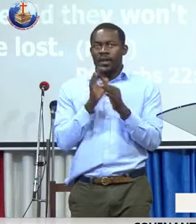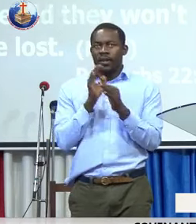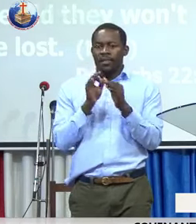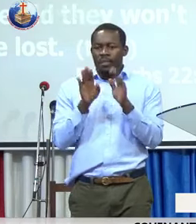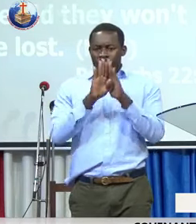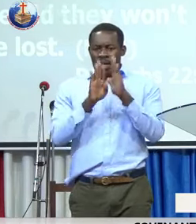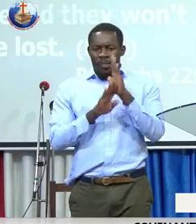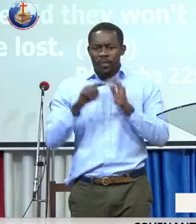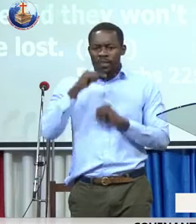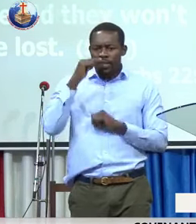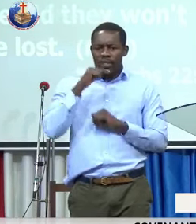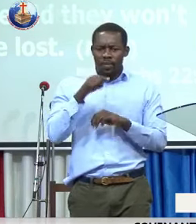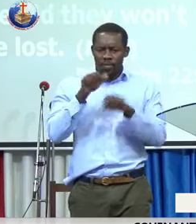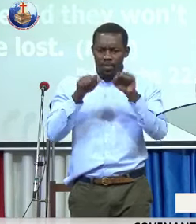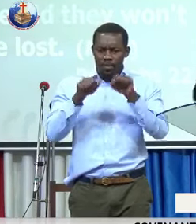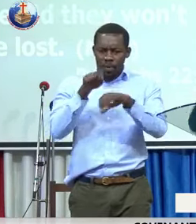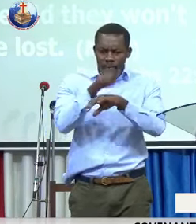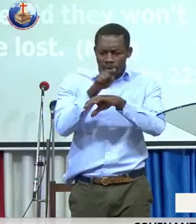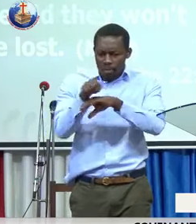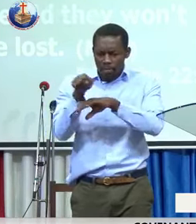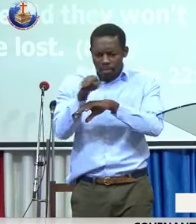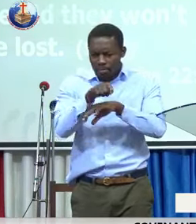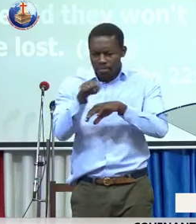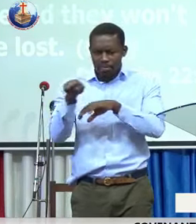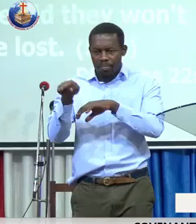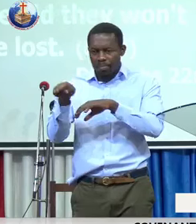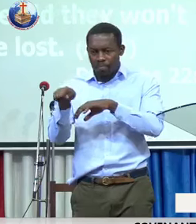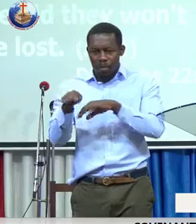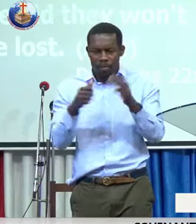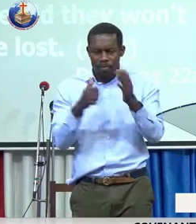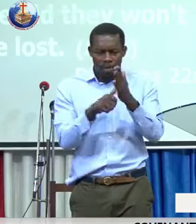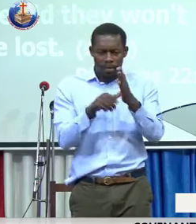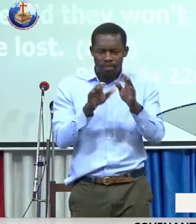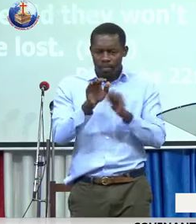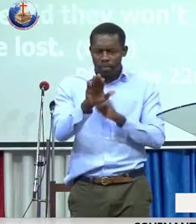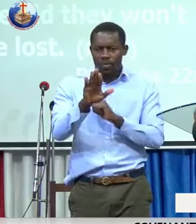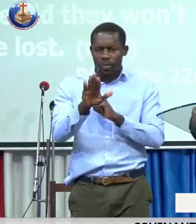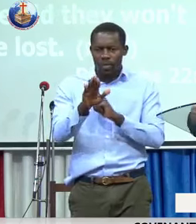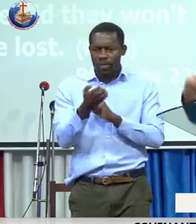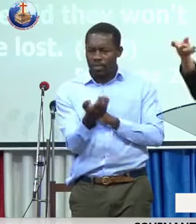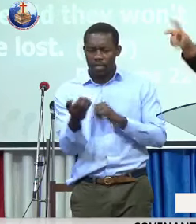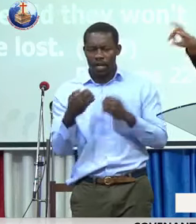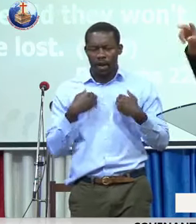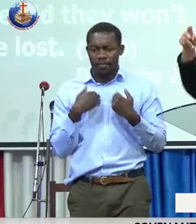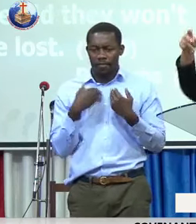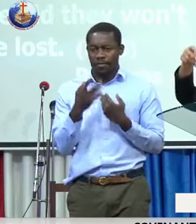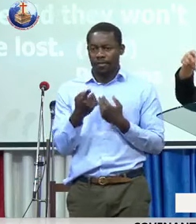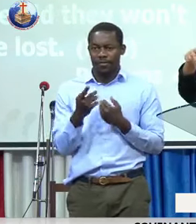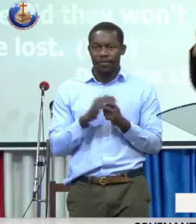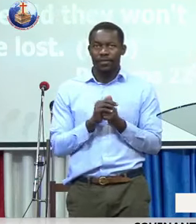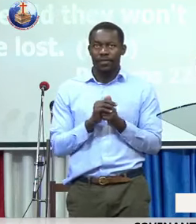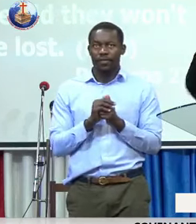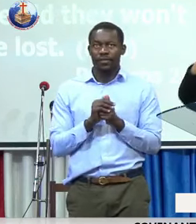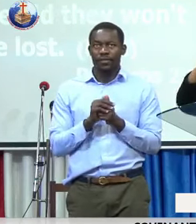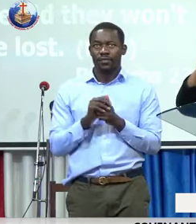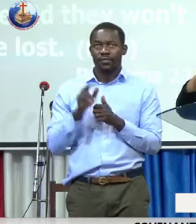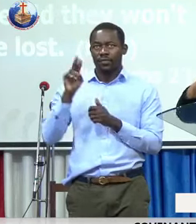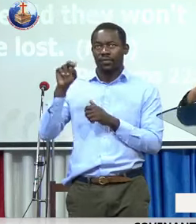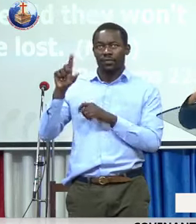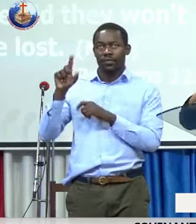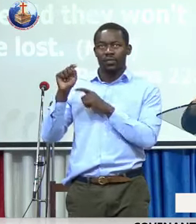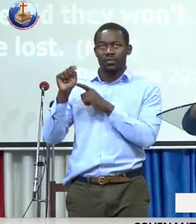to point our children in the right direction. Kwa hivyo kama tumekusudio kuelekeza watoto wetu katika njia ifayo. Switch me back to NLT, same